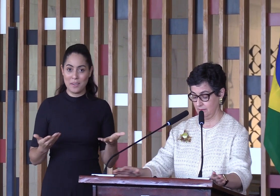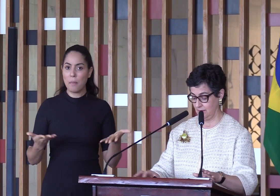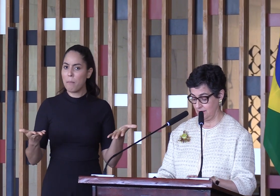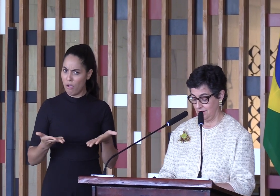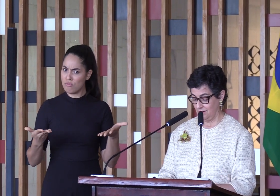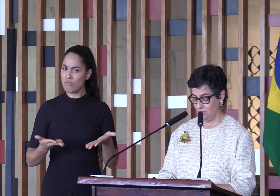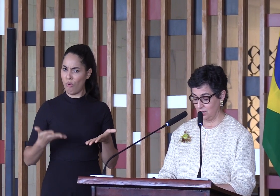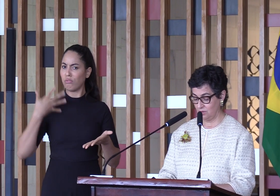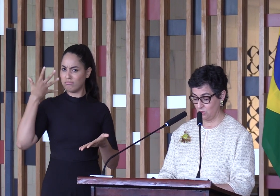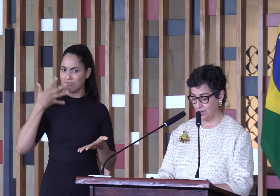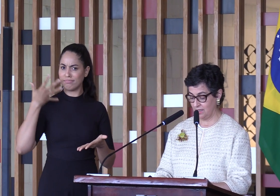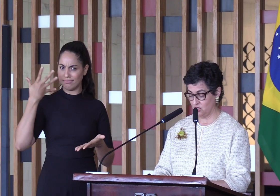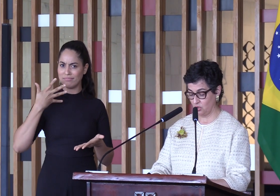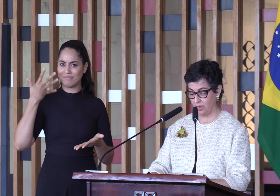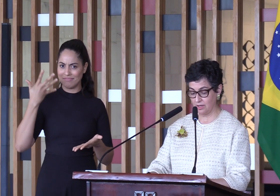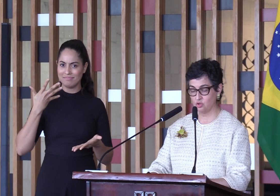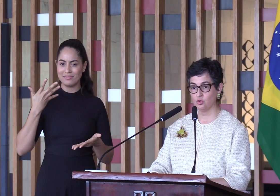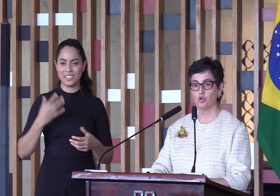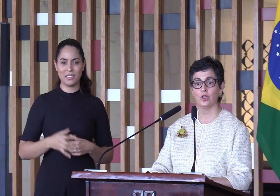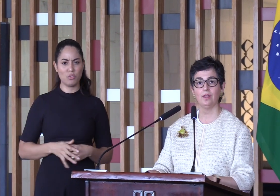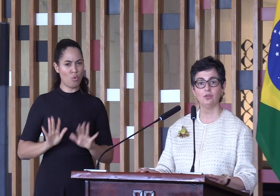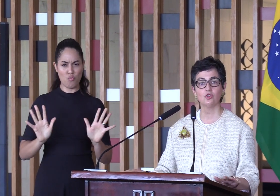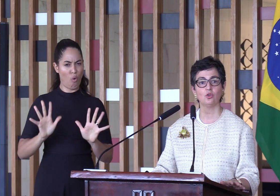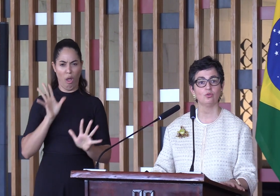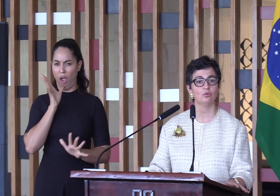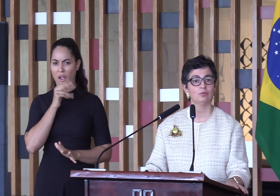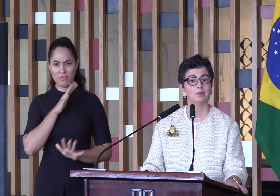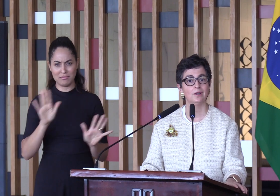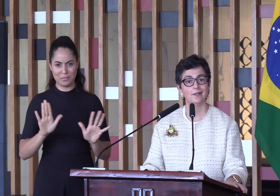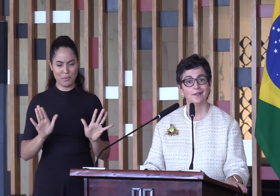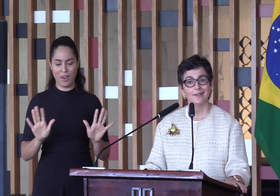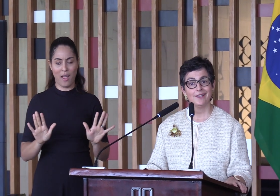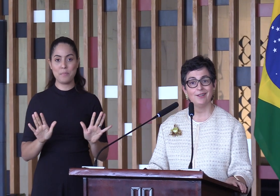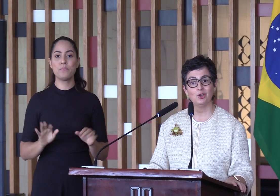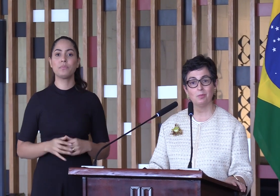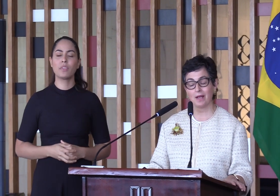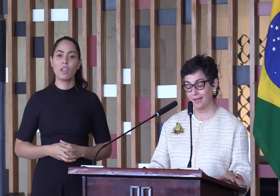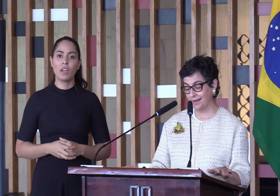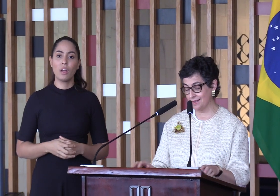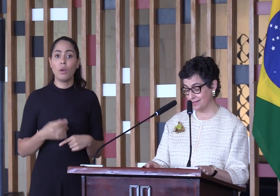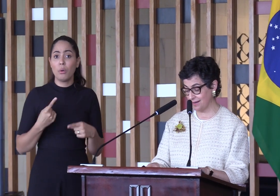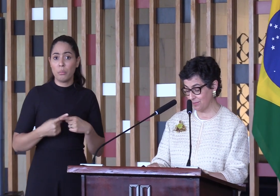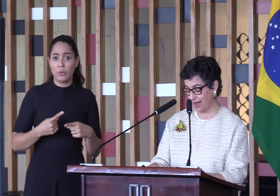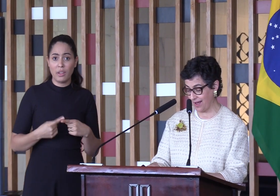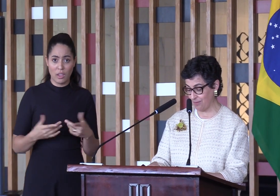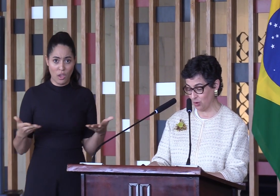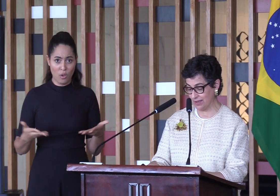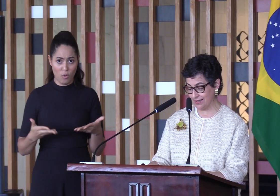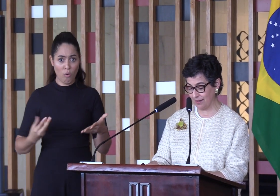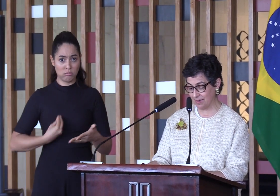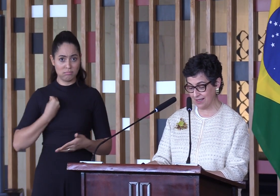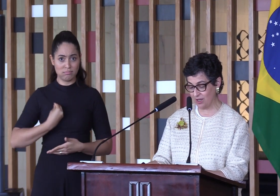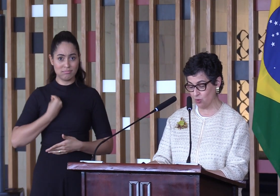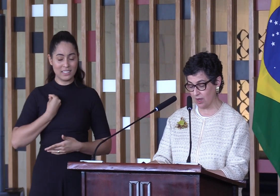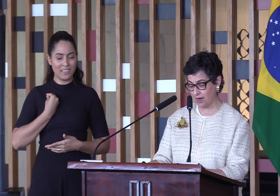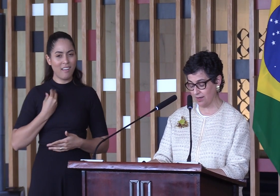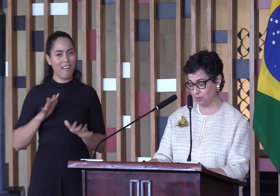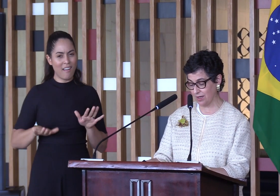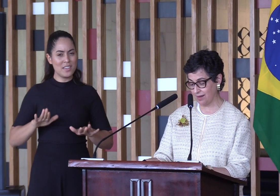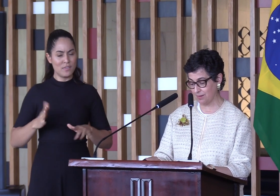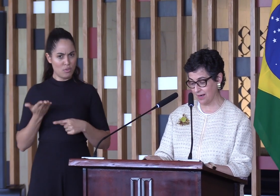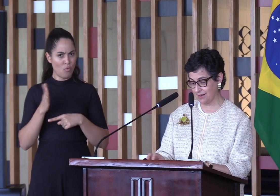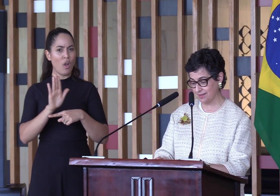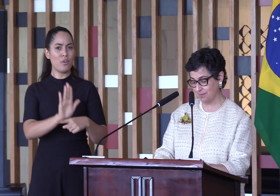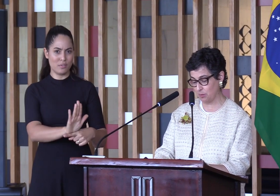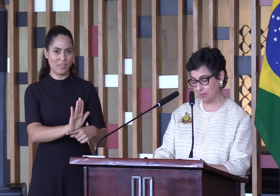destrozar seus ouvidos com um idioma que lhes vai molestar mais que ajudar,